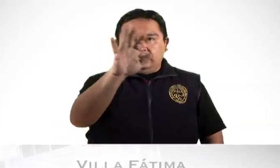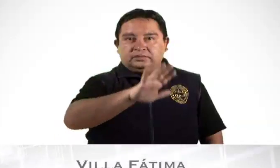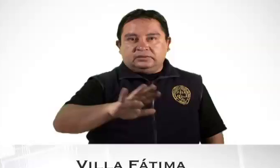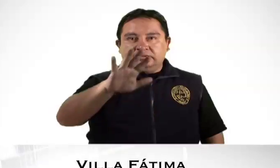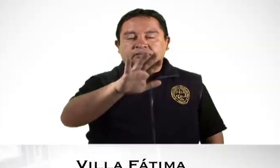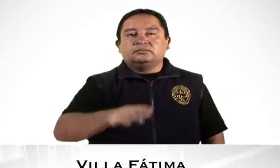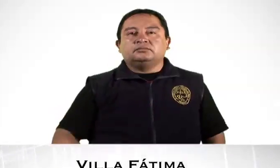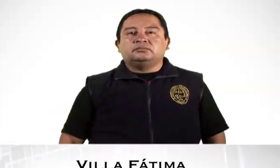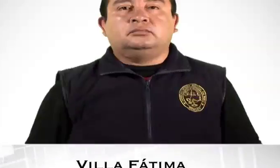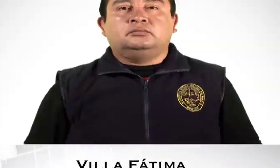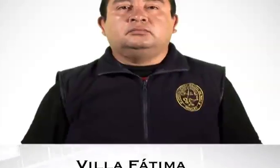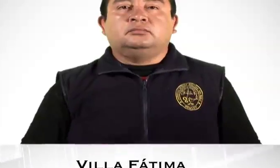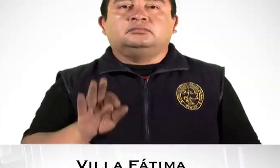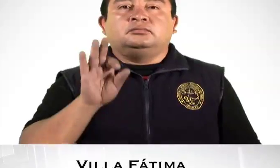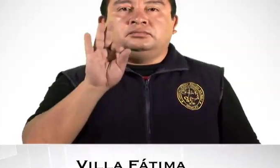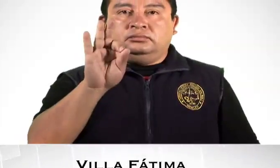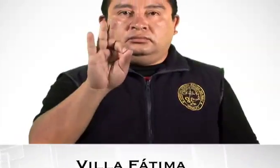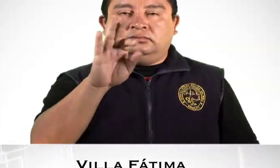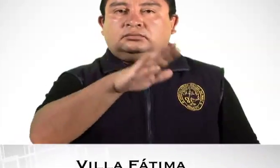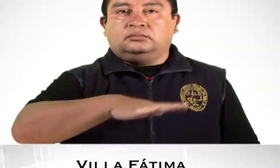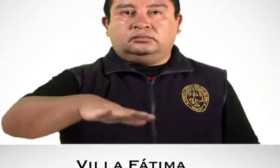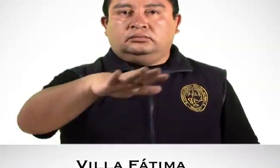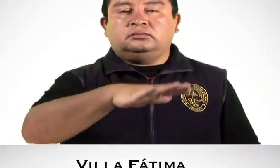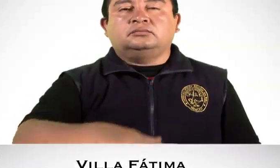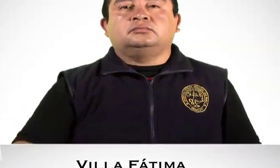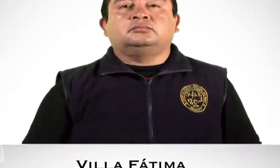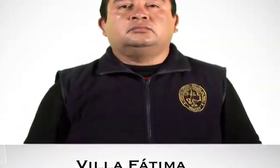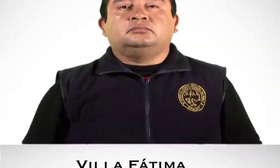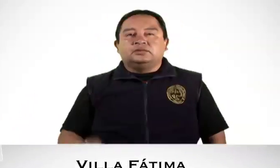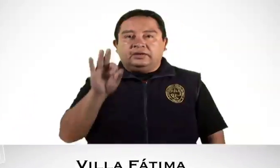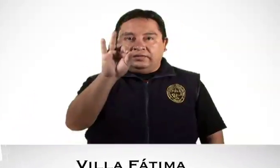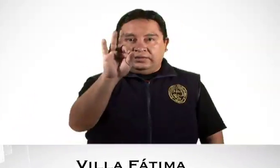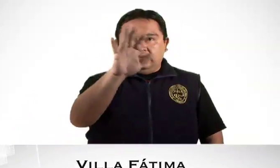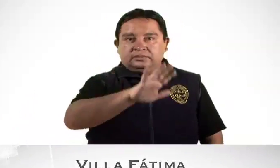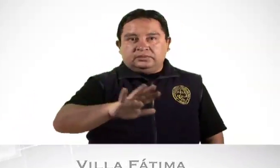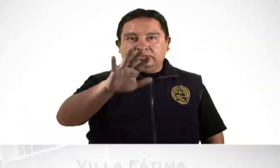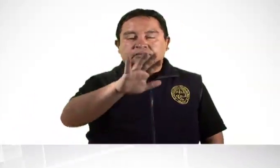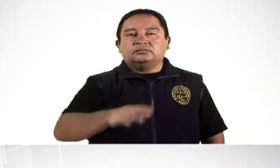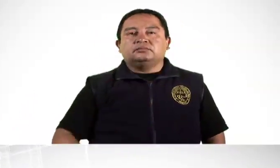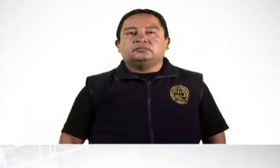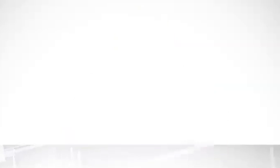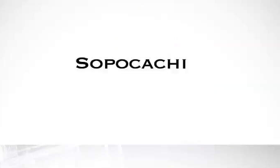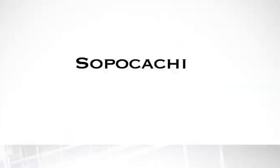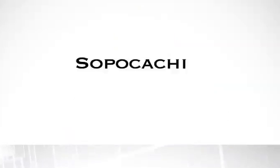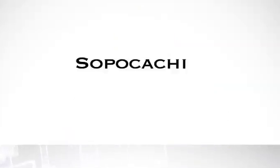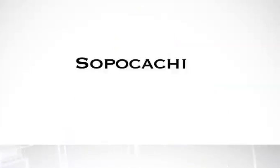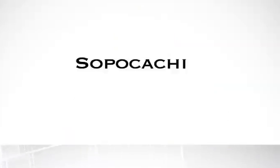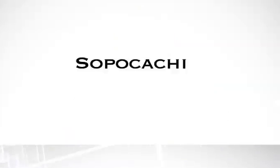Villa Fátima. Villa Fátima. Villa Fátima.